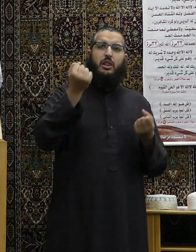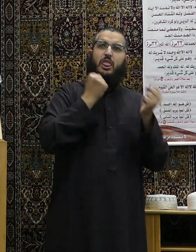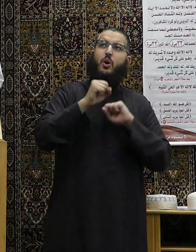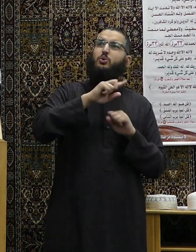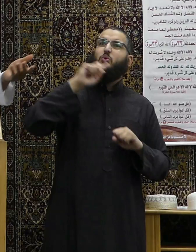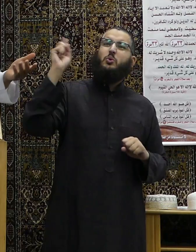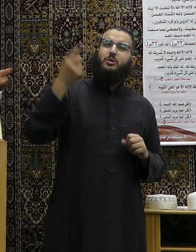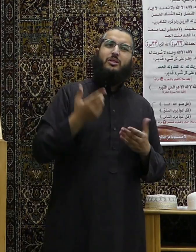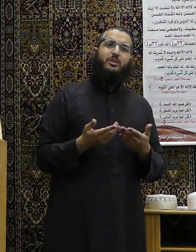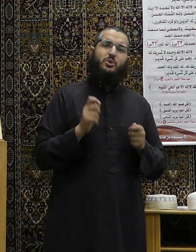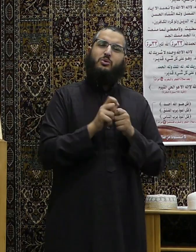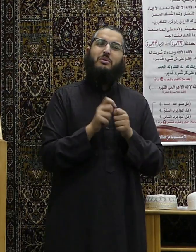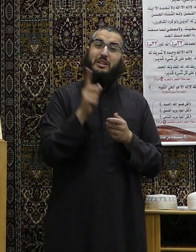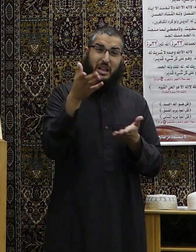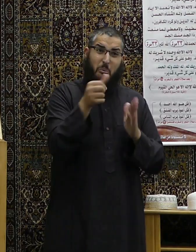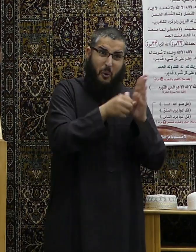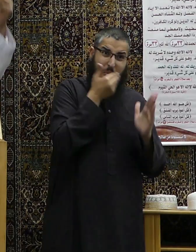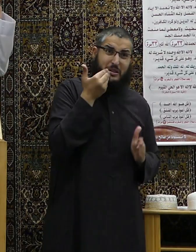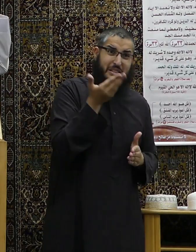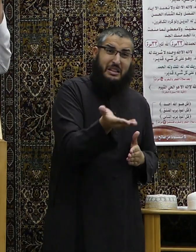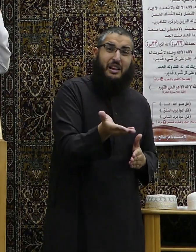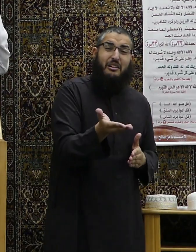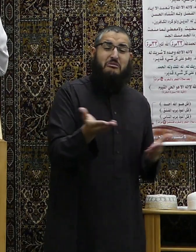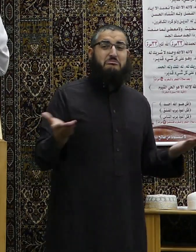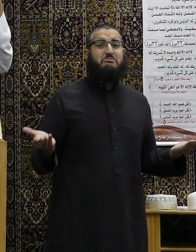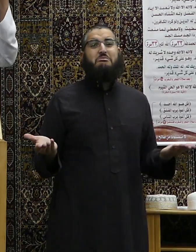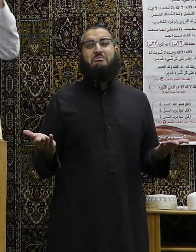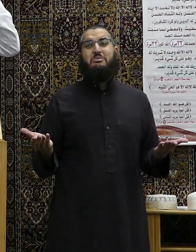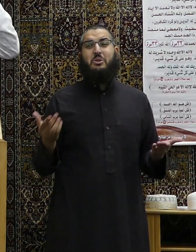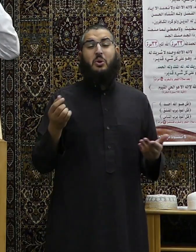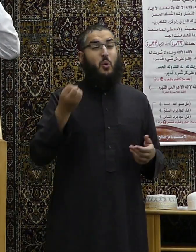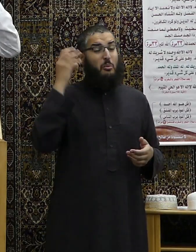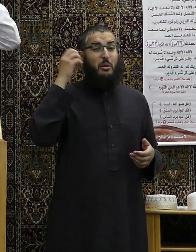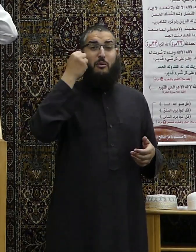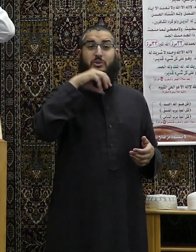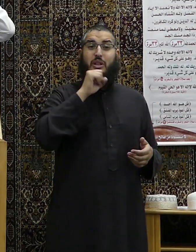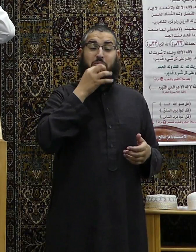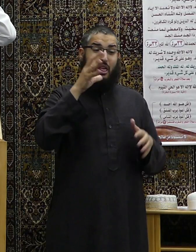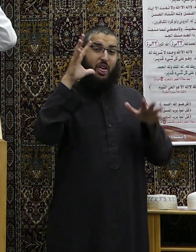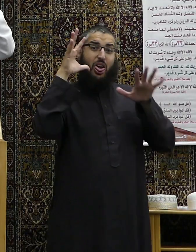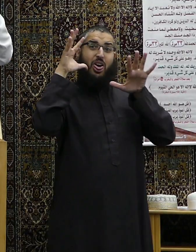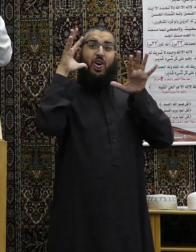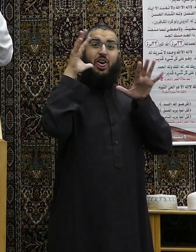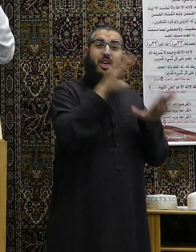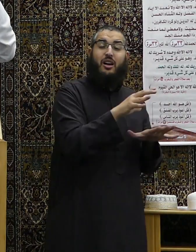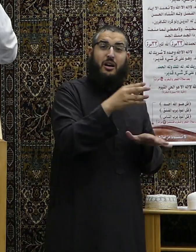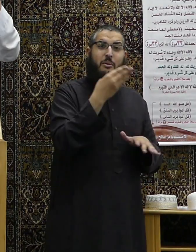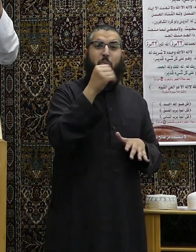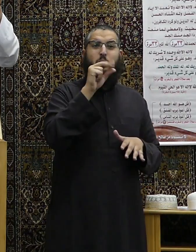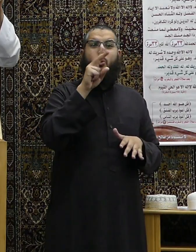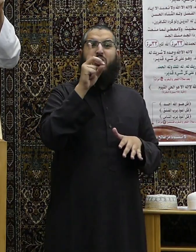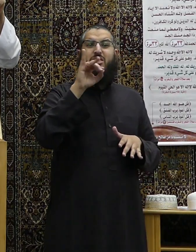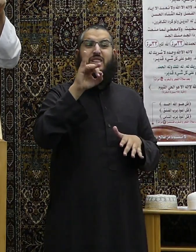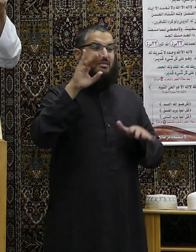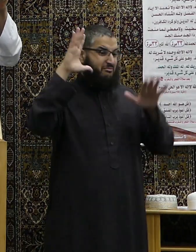monde. Subhanallah, c'est ça Ramadan. T'as oublié que le prophète, sallam, il a maudit celui qui a vécu